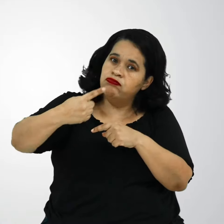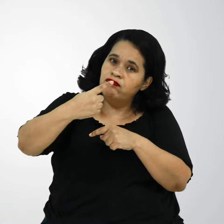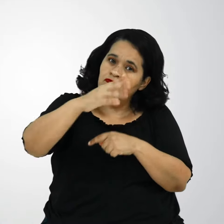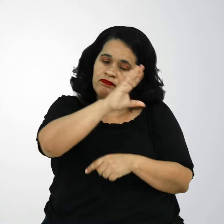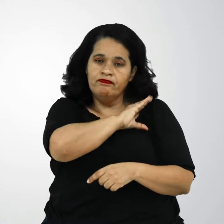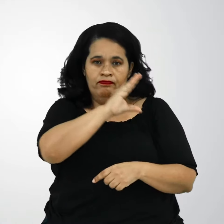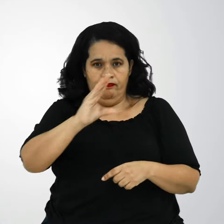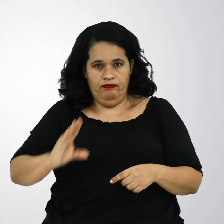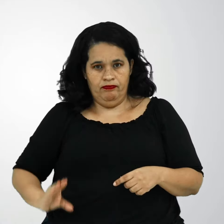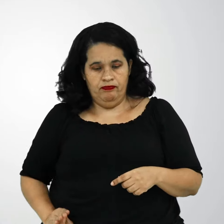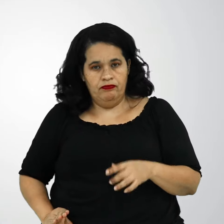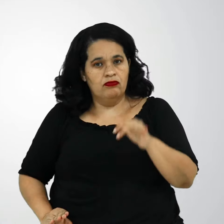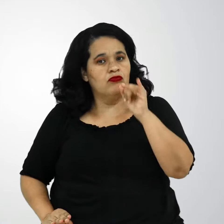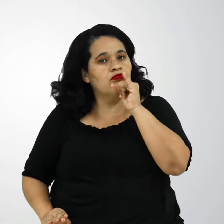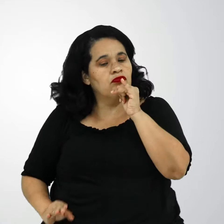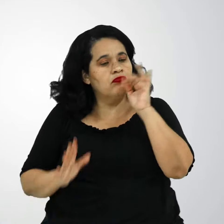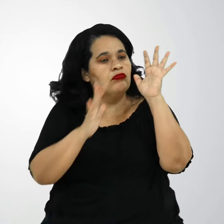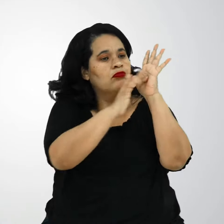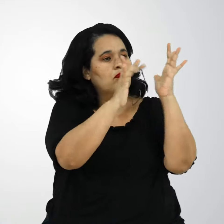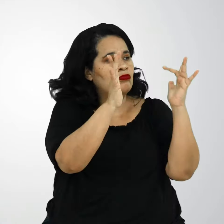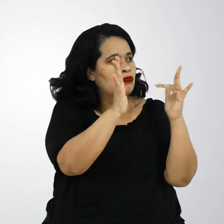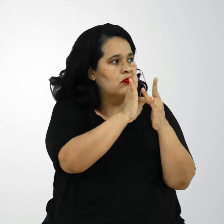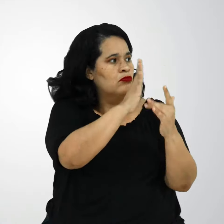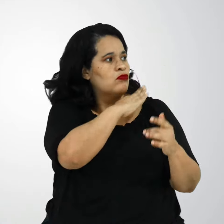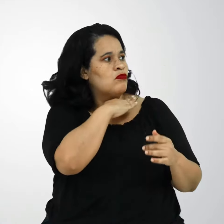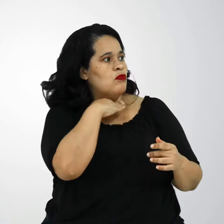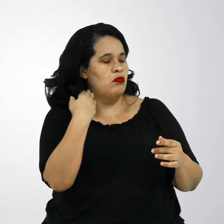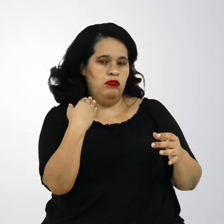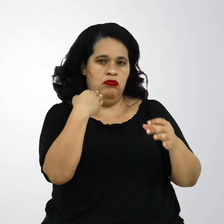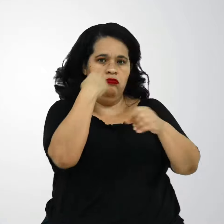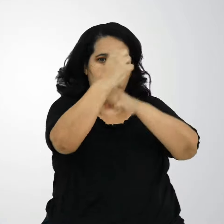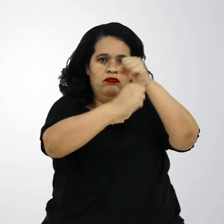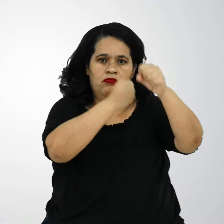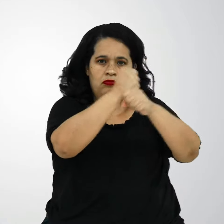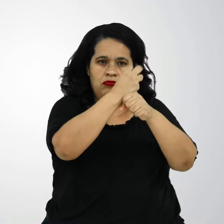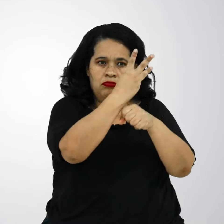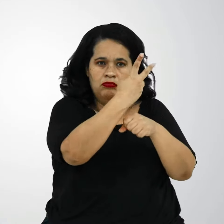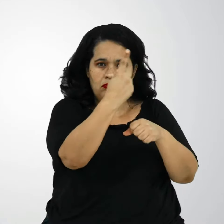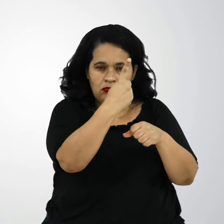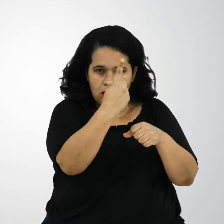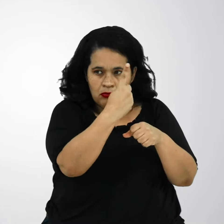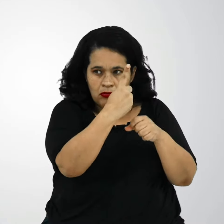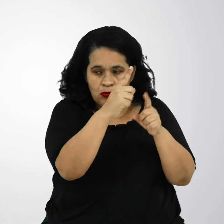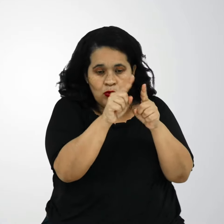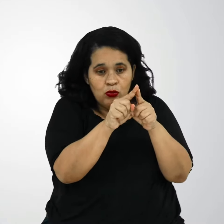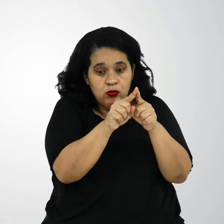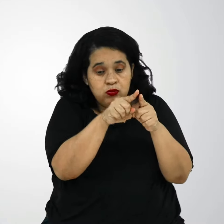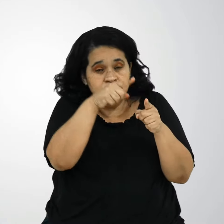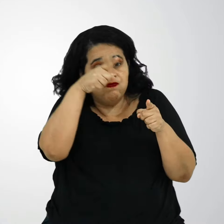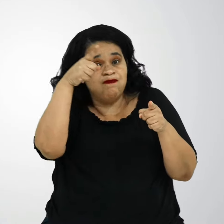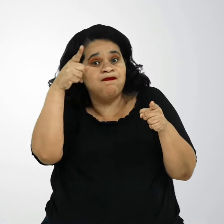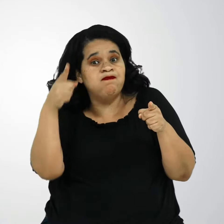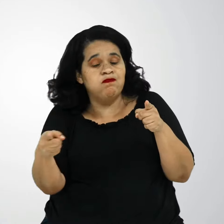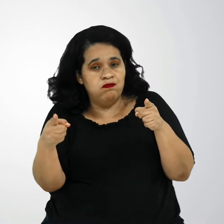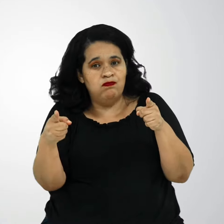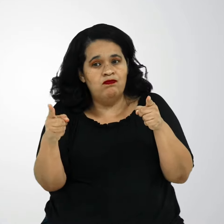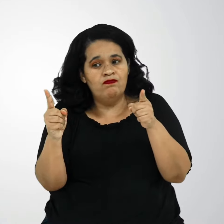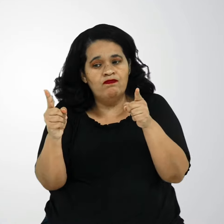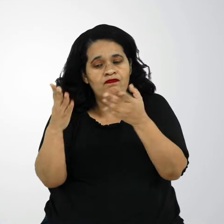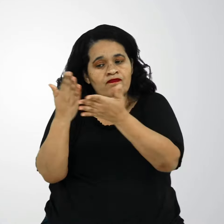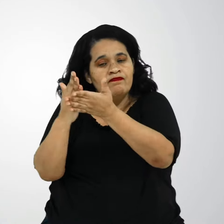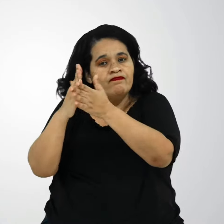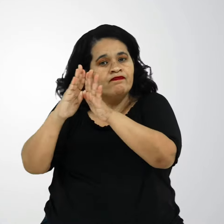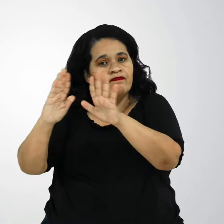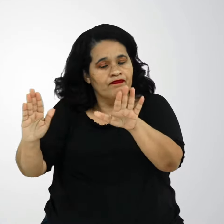Jesus morre no ano 31 e lá no ano 34 ele encerraria